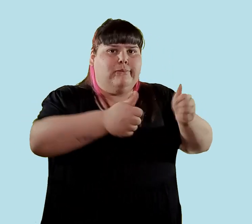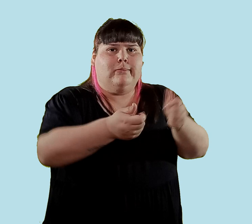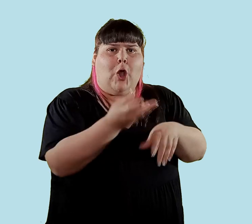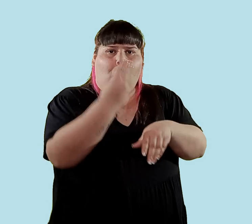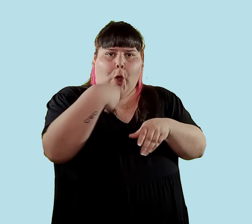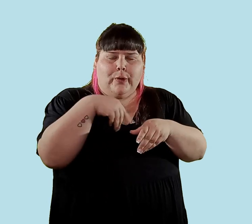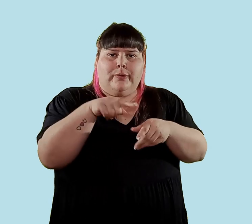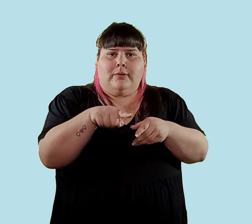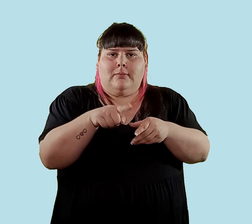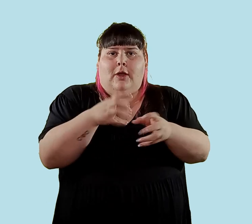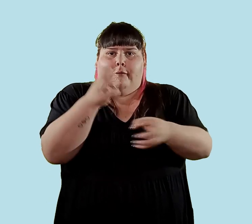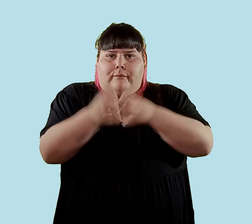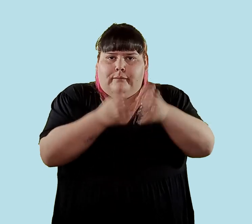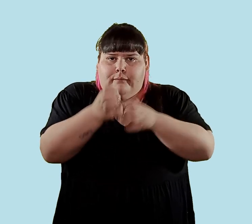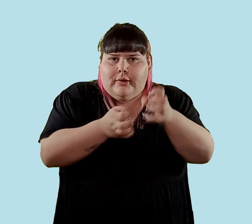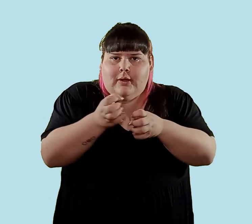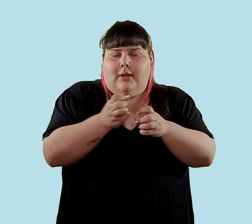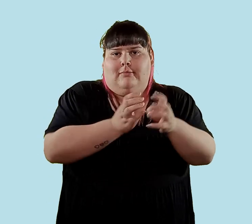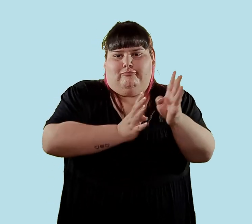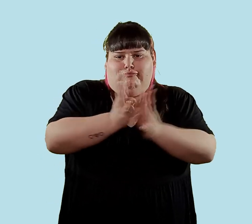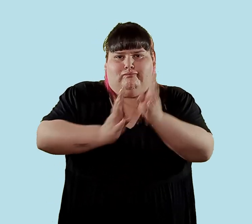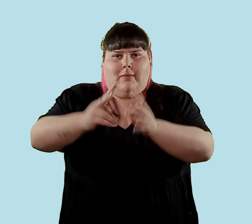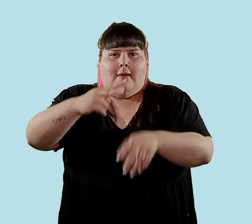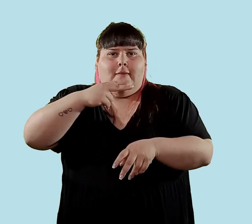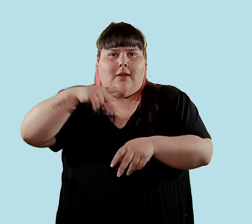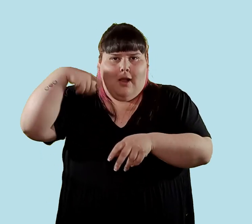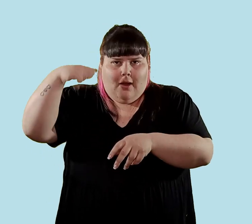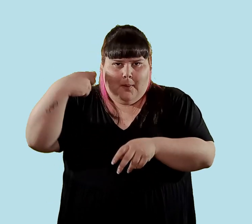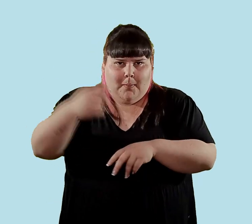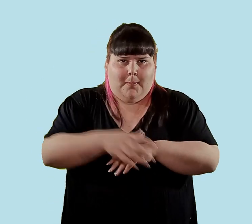y sostenimiento de la vida silvestre.